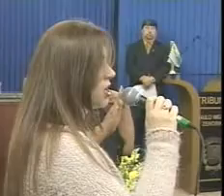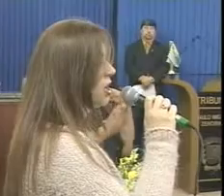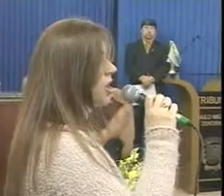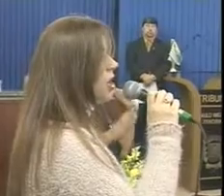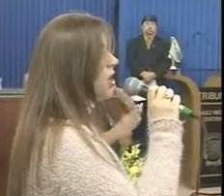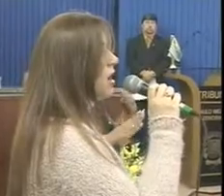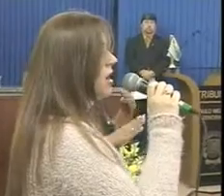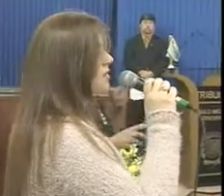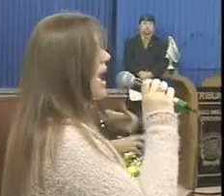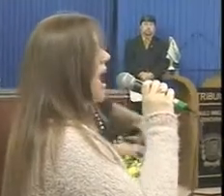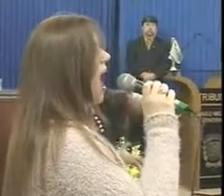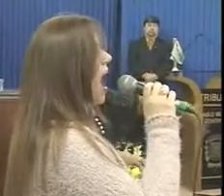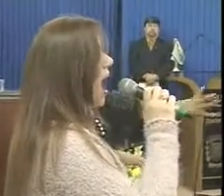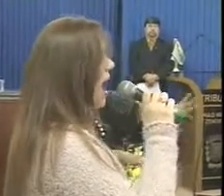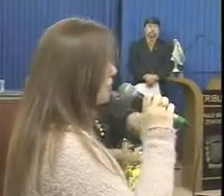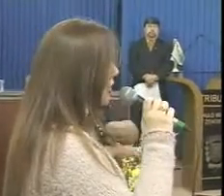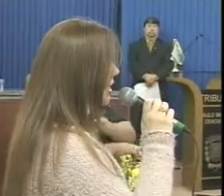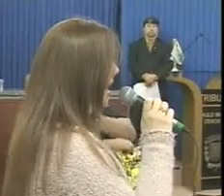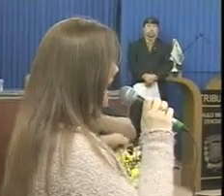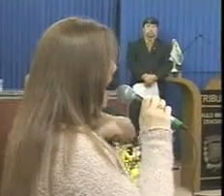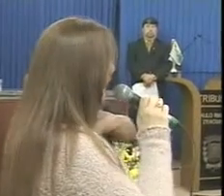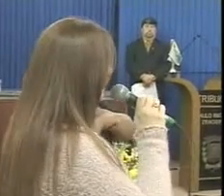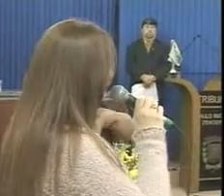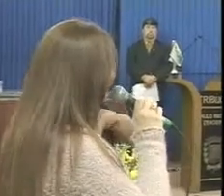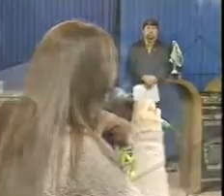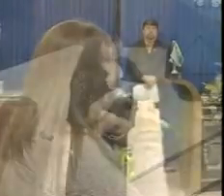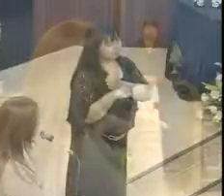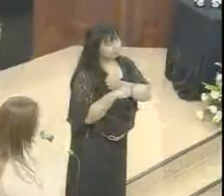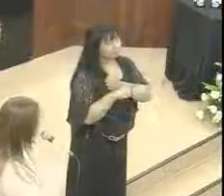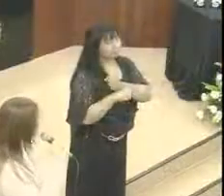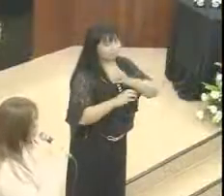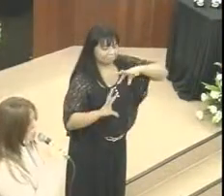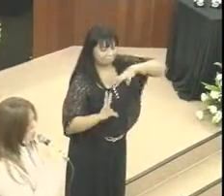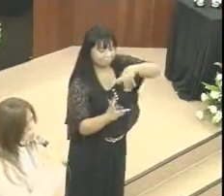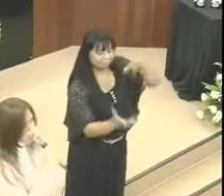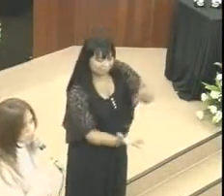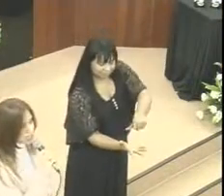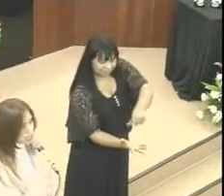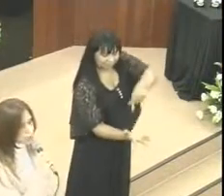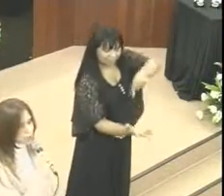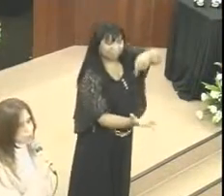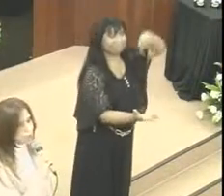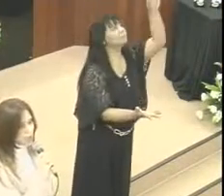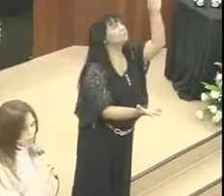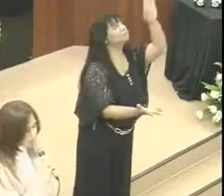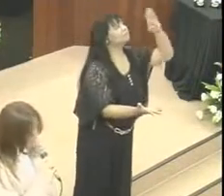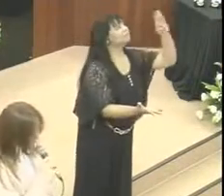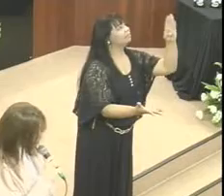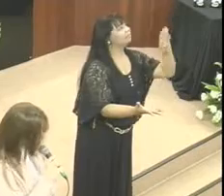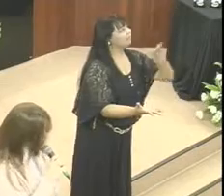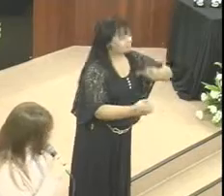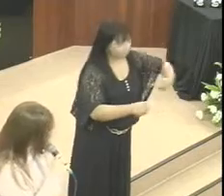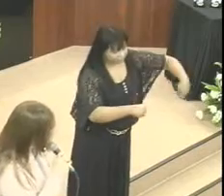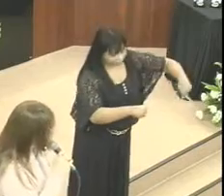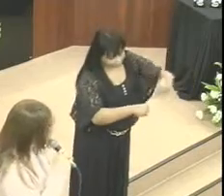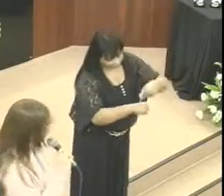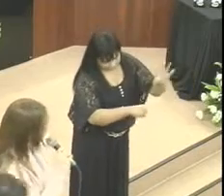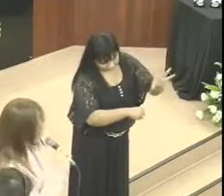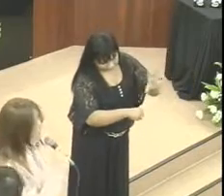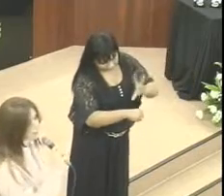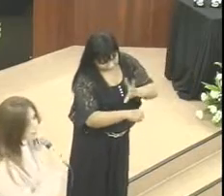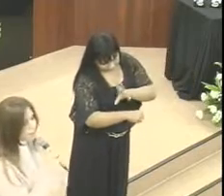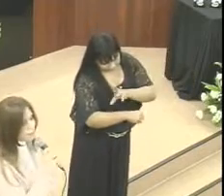morte. Terra adorada, entre outras mil, és tu Brasil,